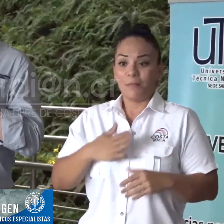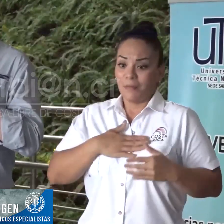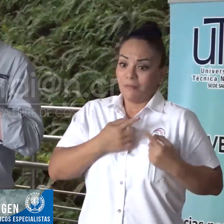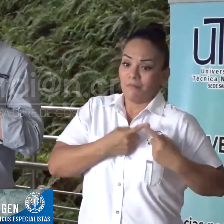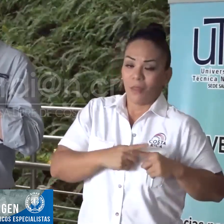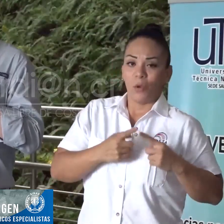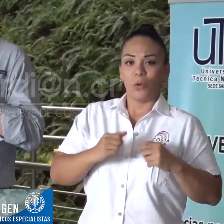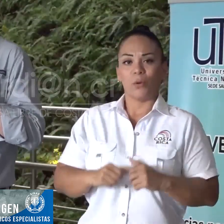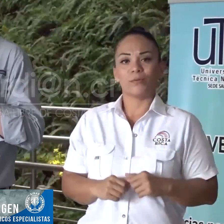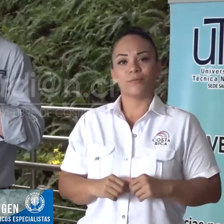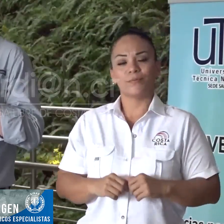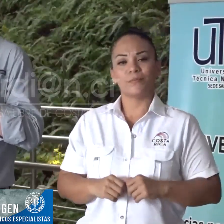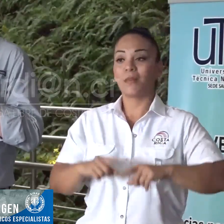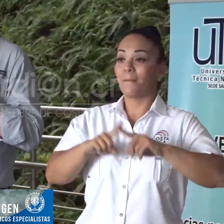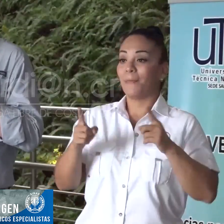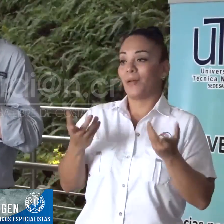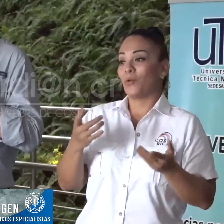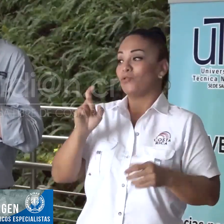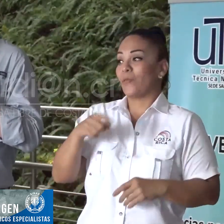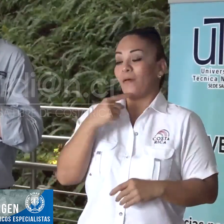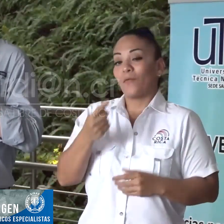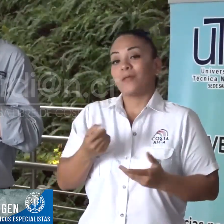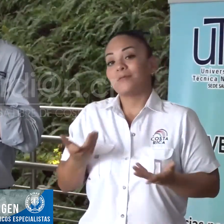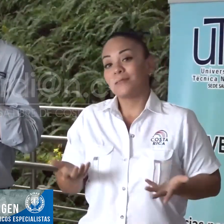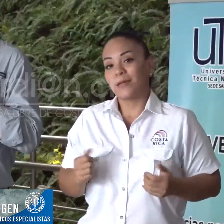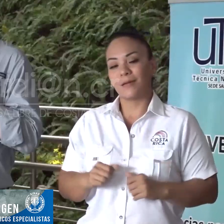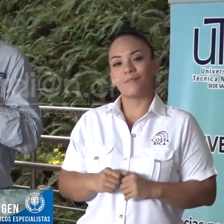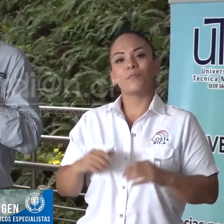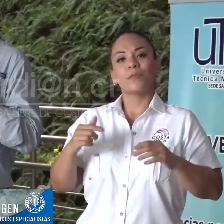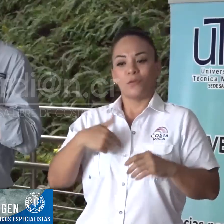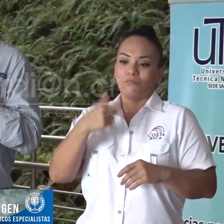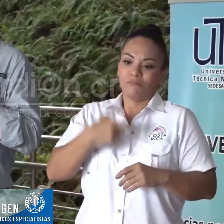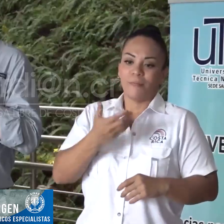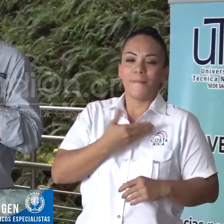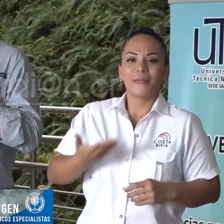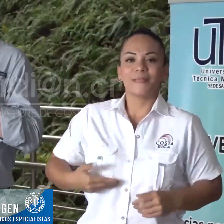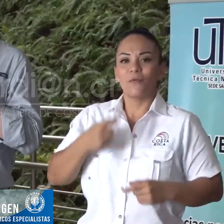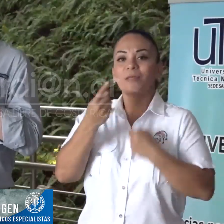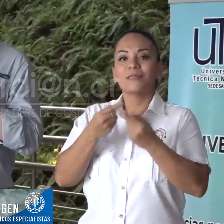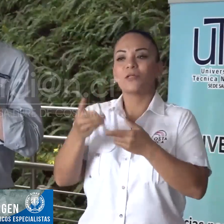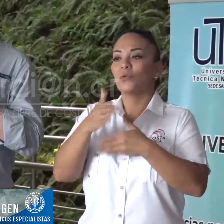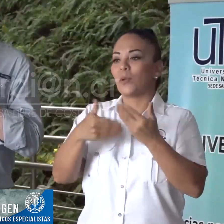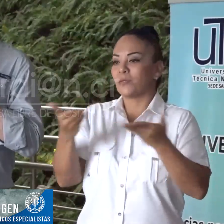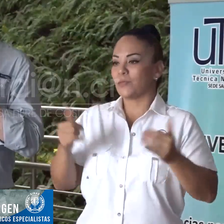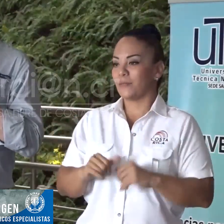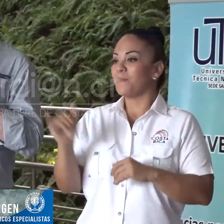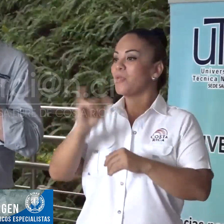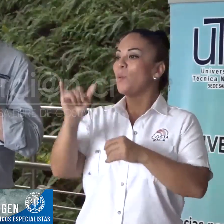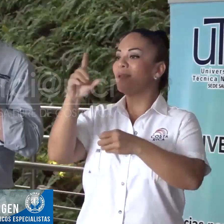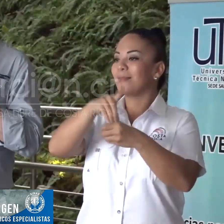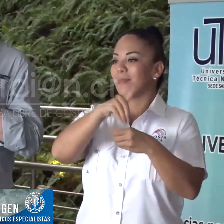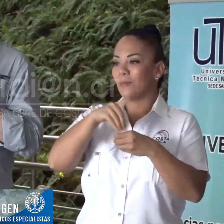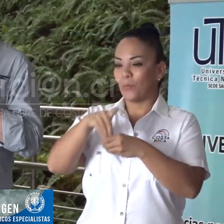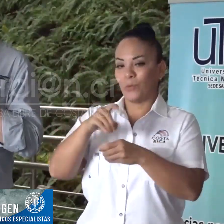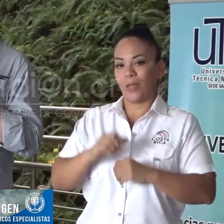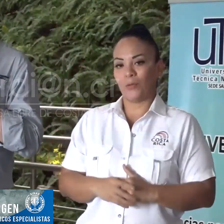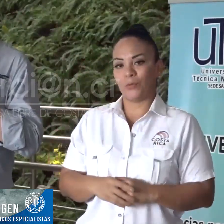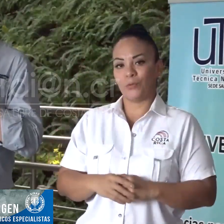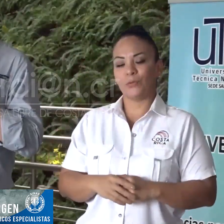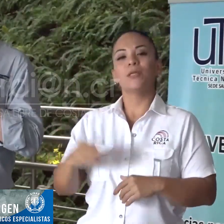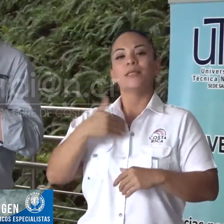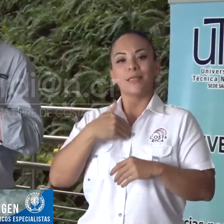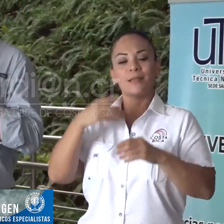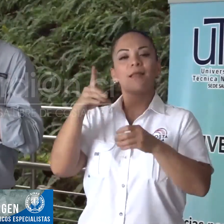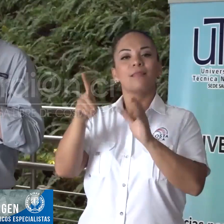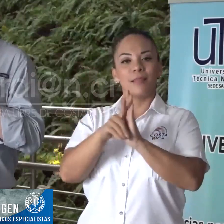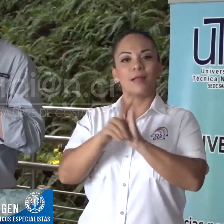dolió, pero yo tengo que decir como presidente las cosas. Así como los diputados tienen el